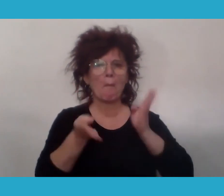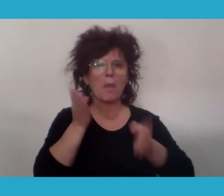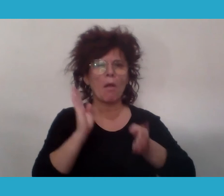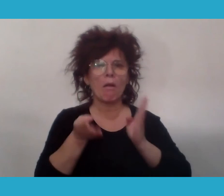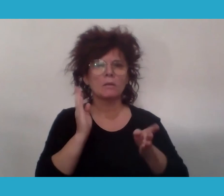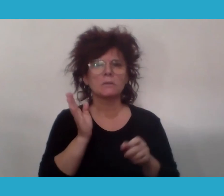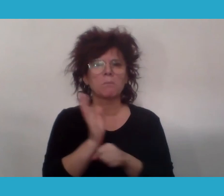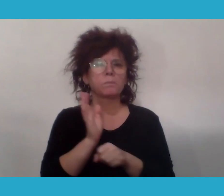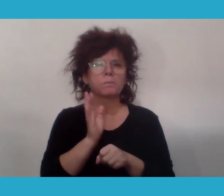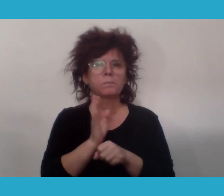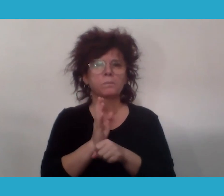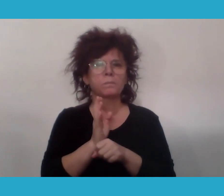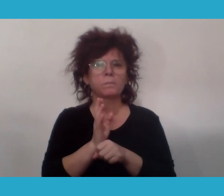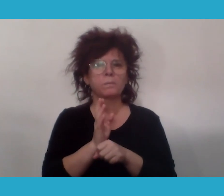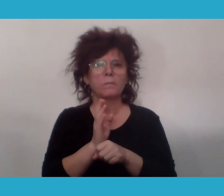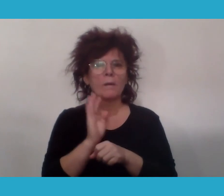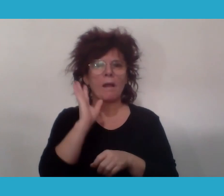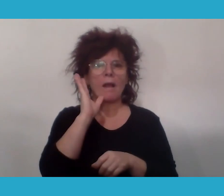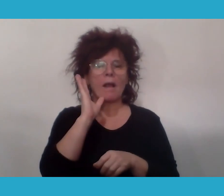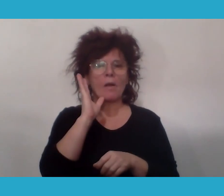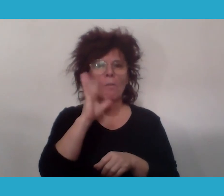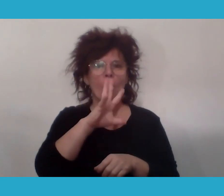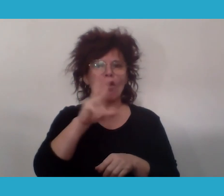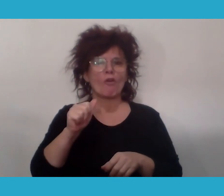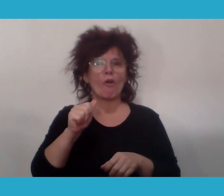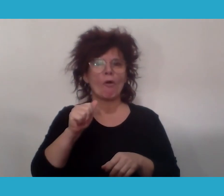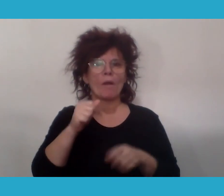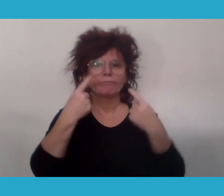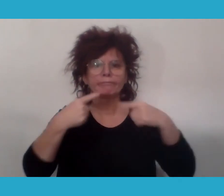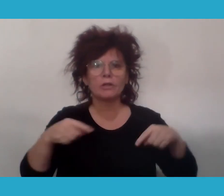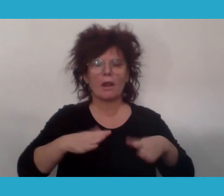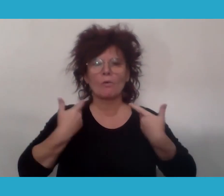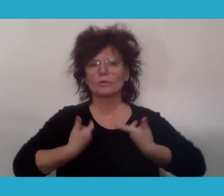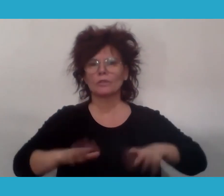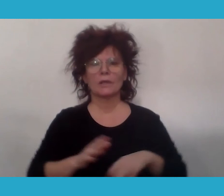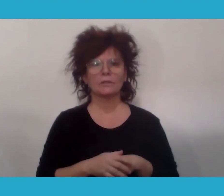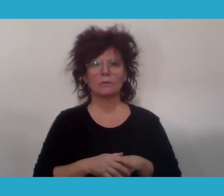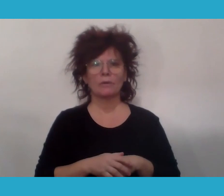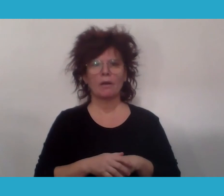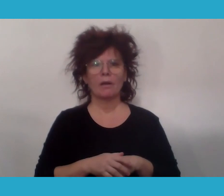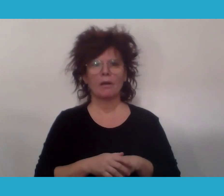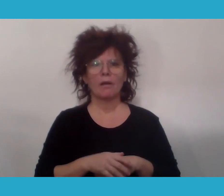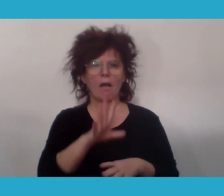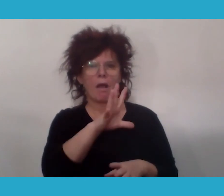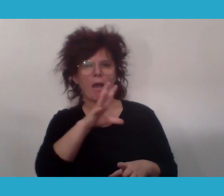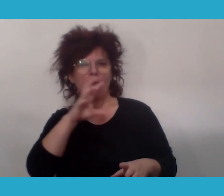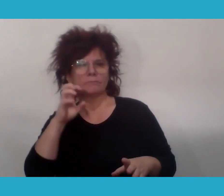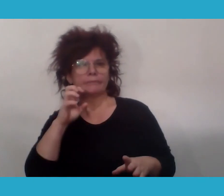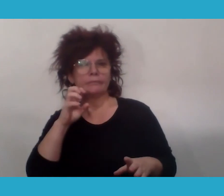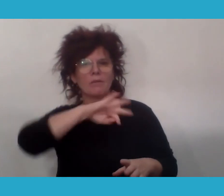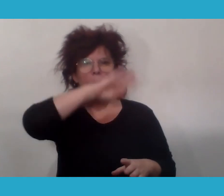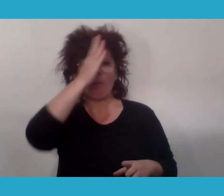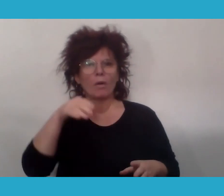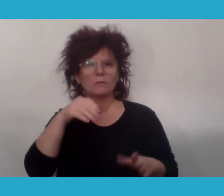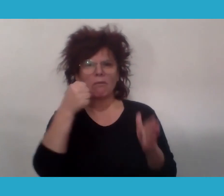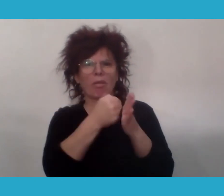violencia es ver cómo hackean los recursos naturales. Se pregunta qué pueden tener de atractivo una montaña llena de cemento.